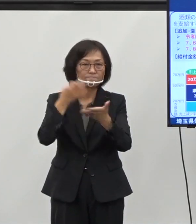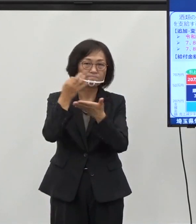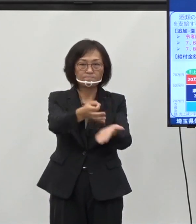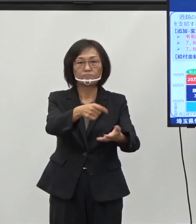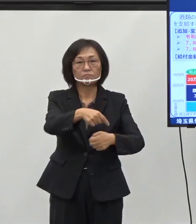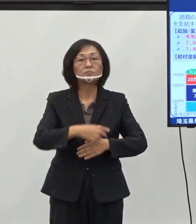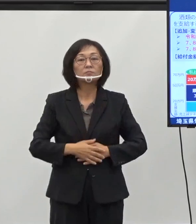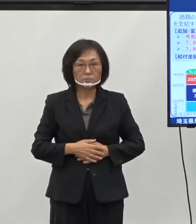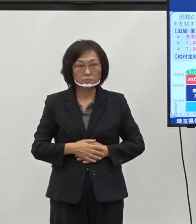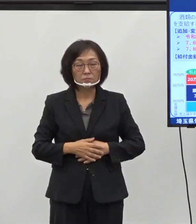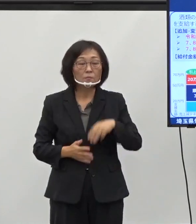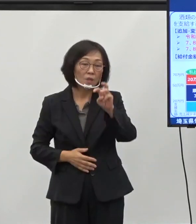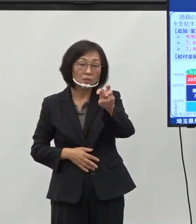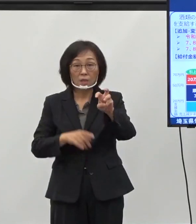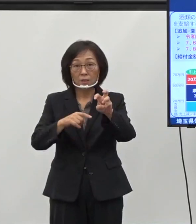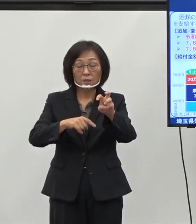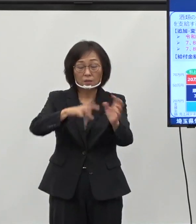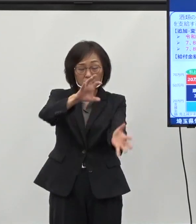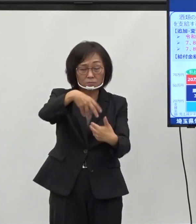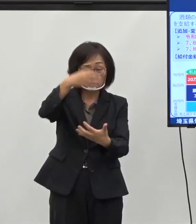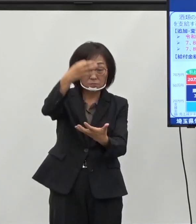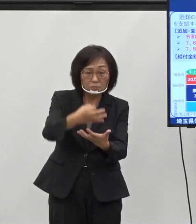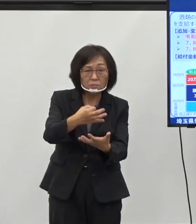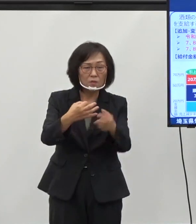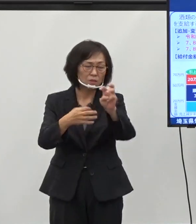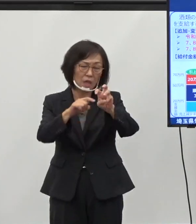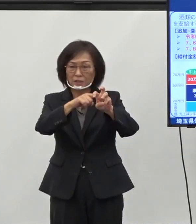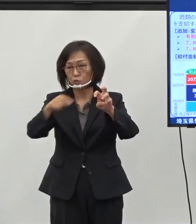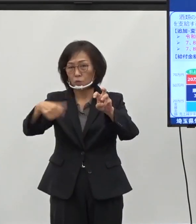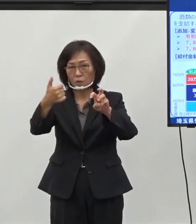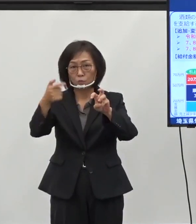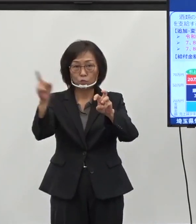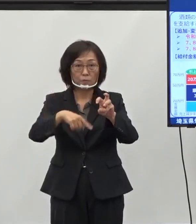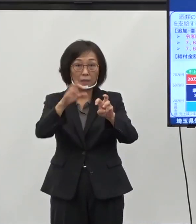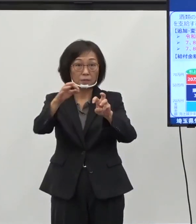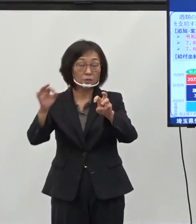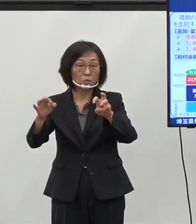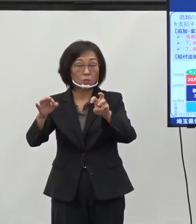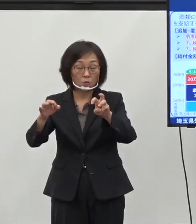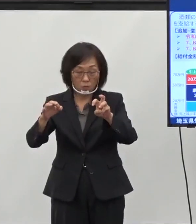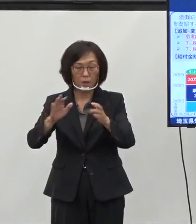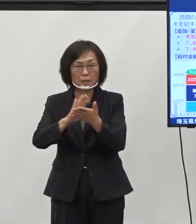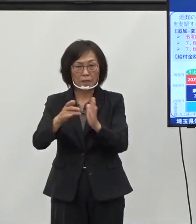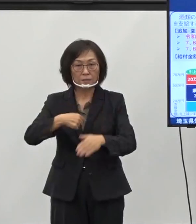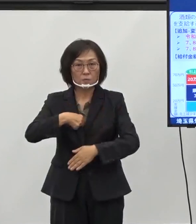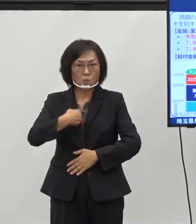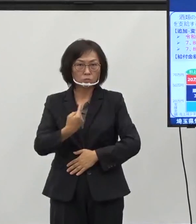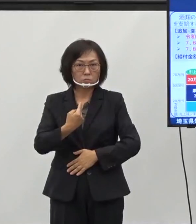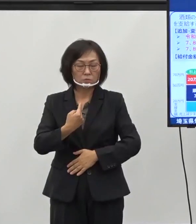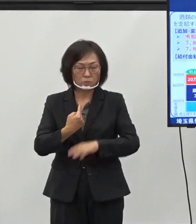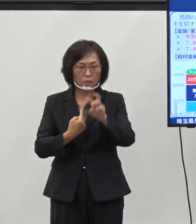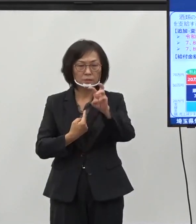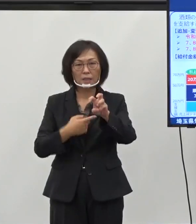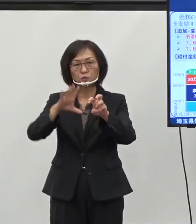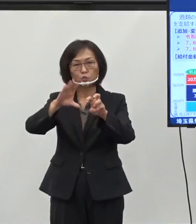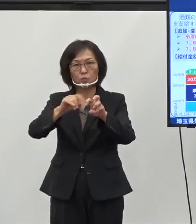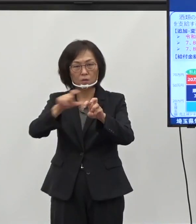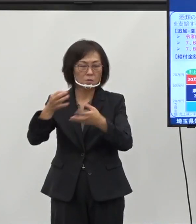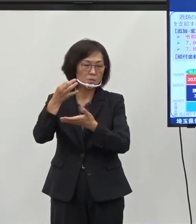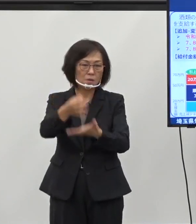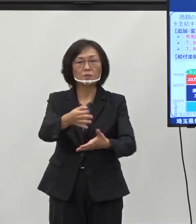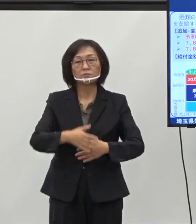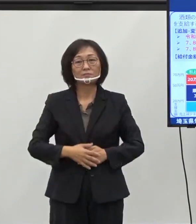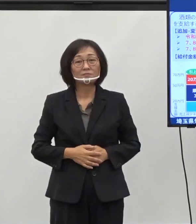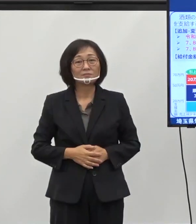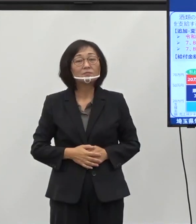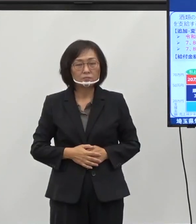そして 30% 以上 50% 未満の場合には県の協力支援金が30万円、そ